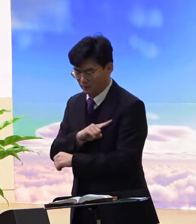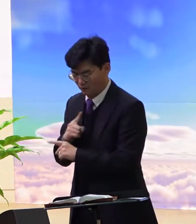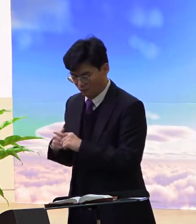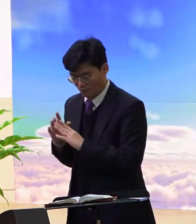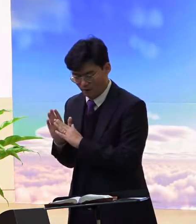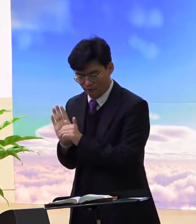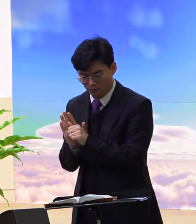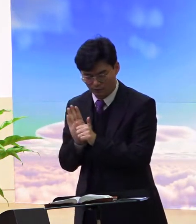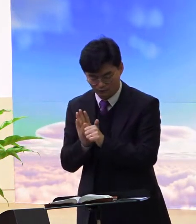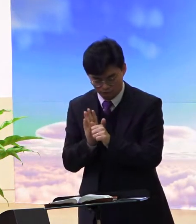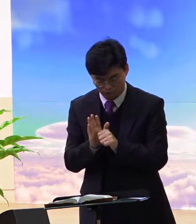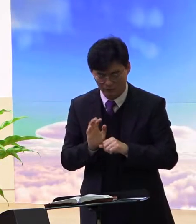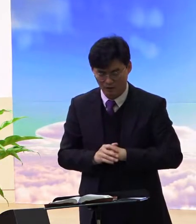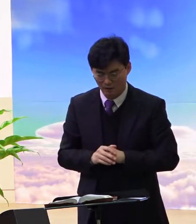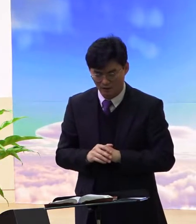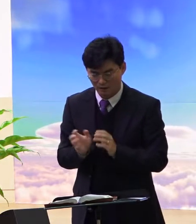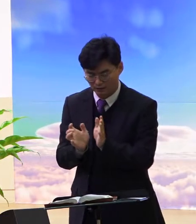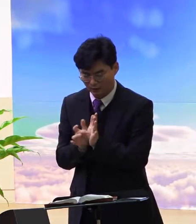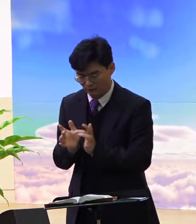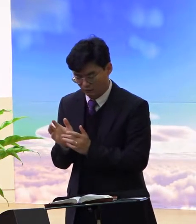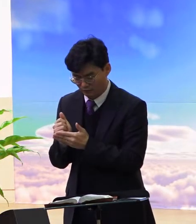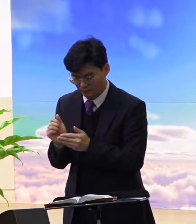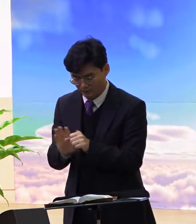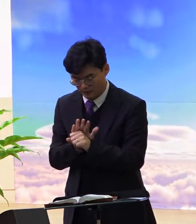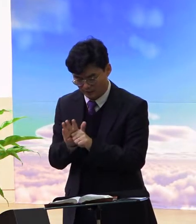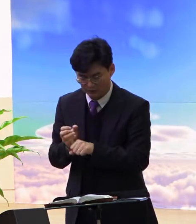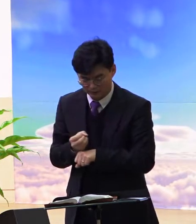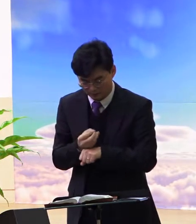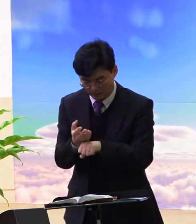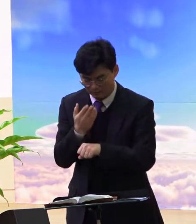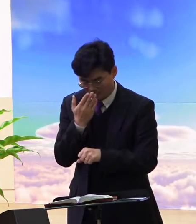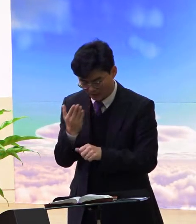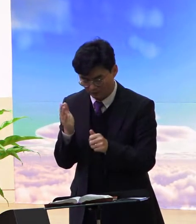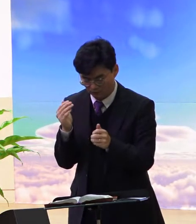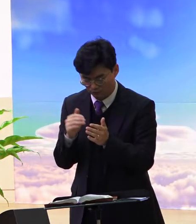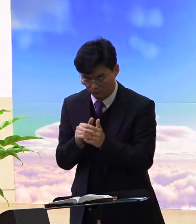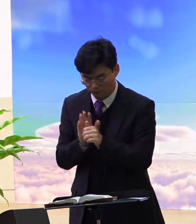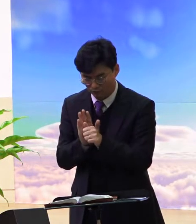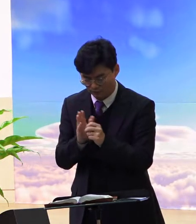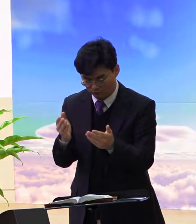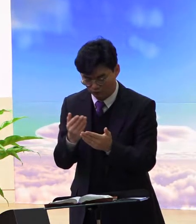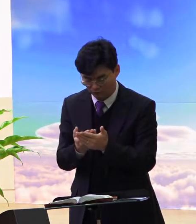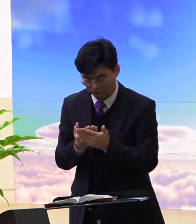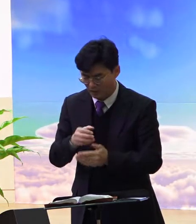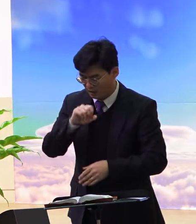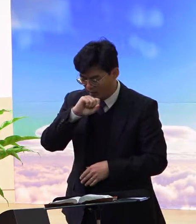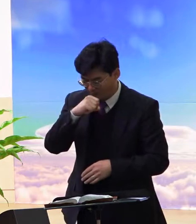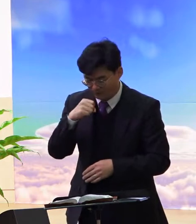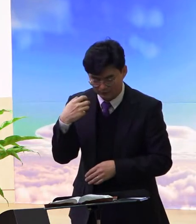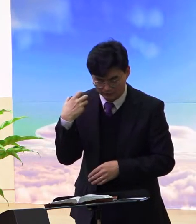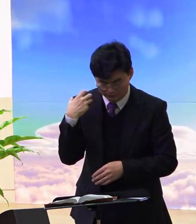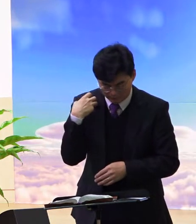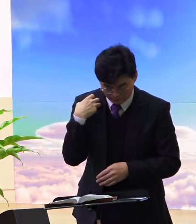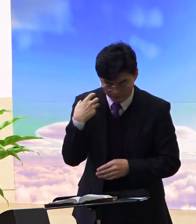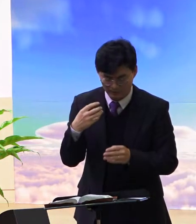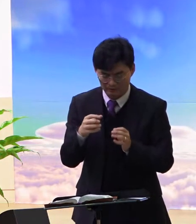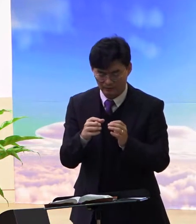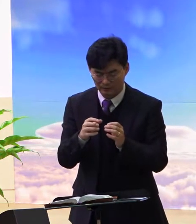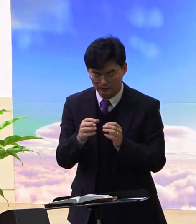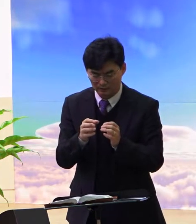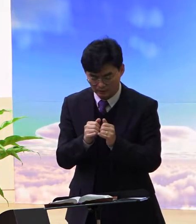아닌 그리스도의 정신을 전하게 하여 주시옵소서. 현재의 아프리카를 만든 건